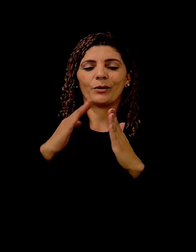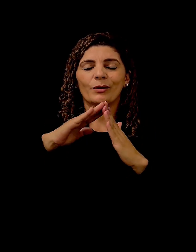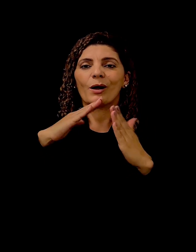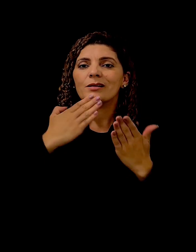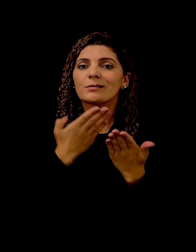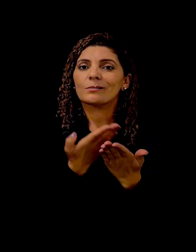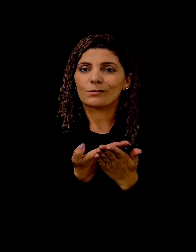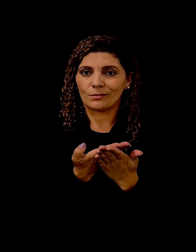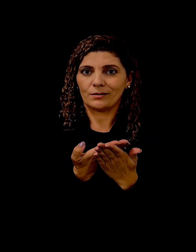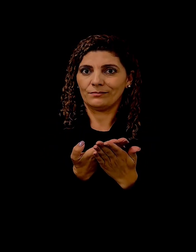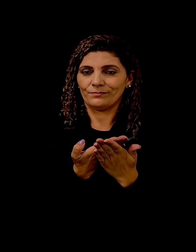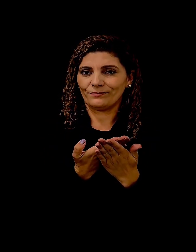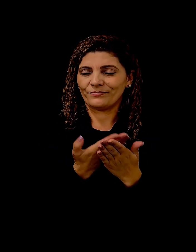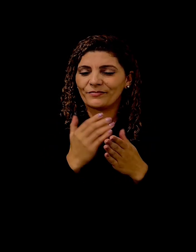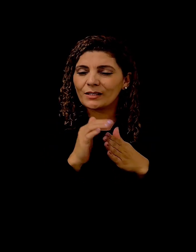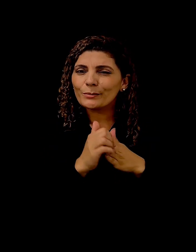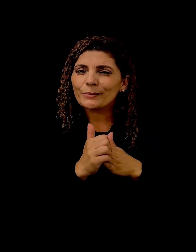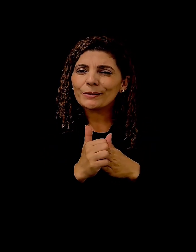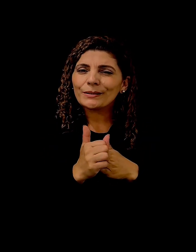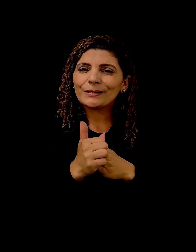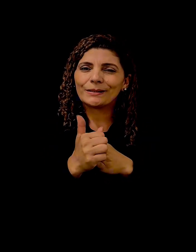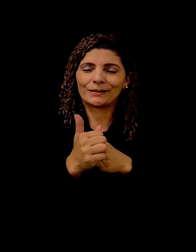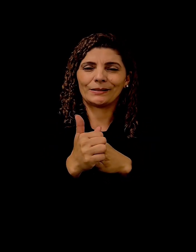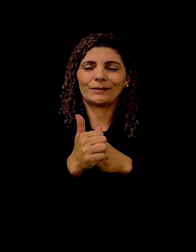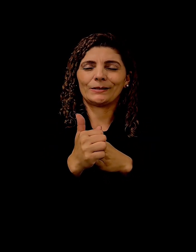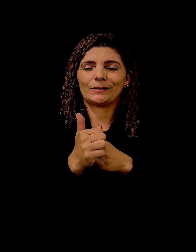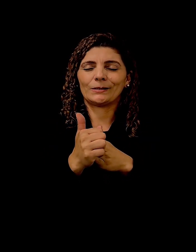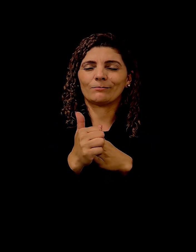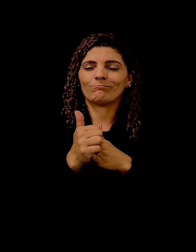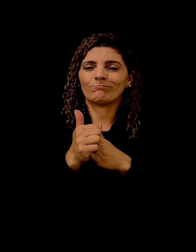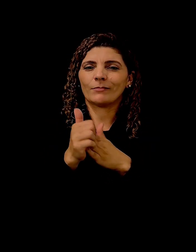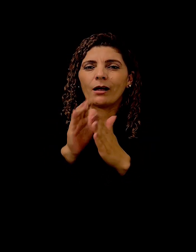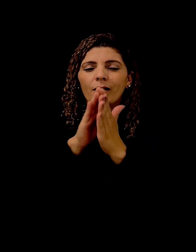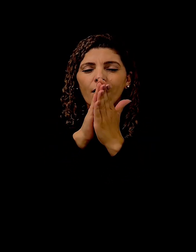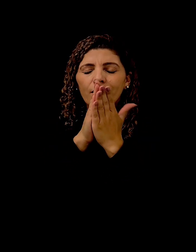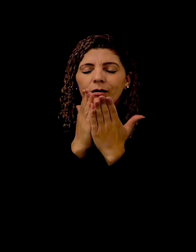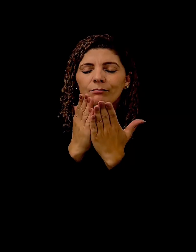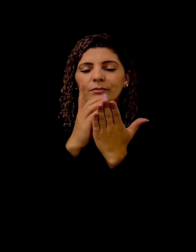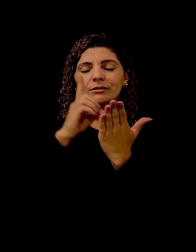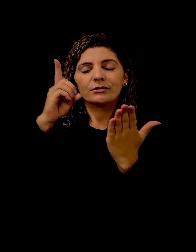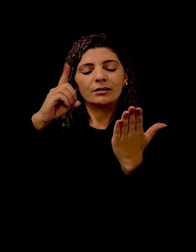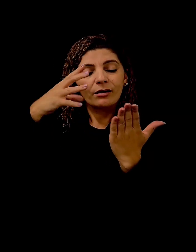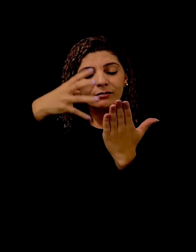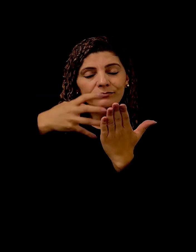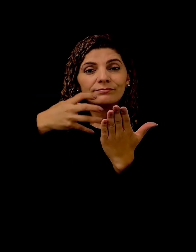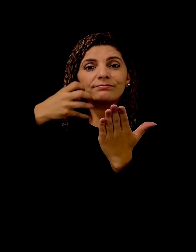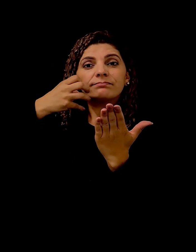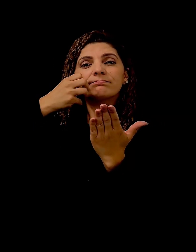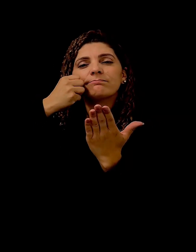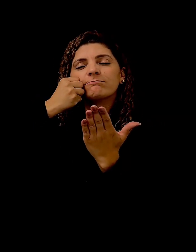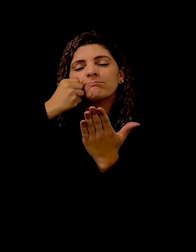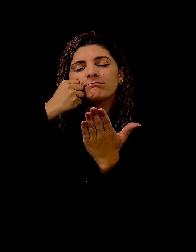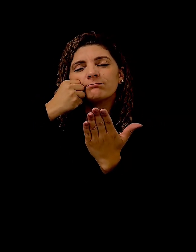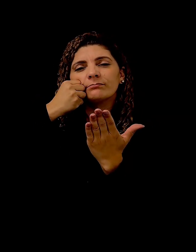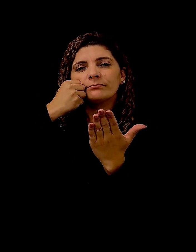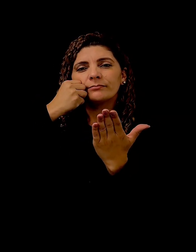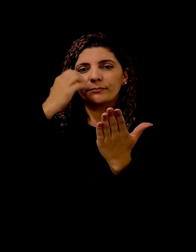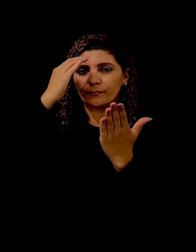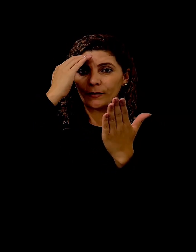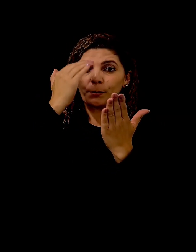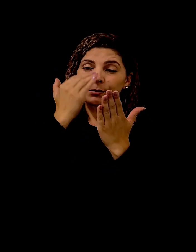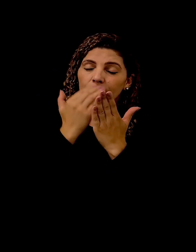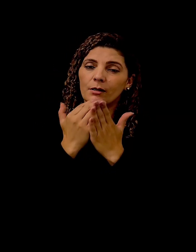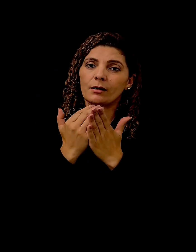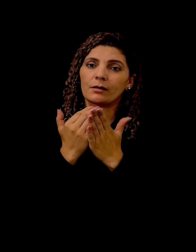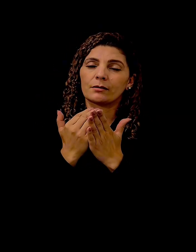nos guia de acordo com a palavra de Deus. Então, na igreja você aprende,